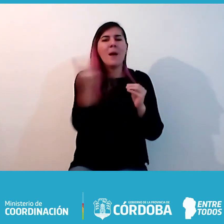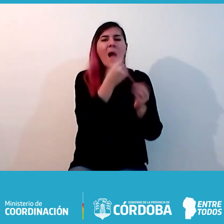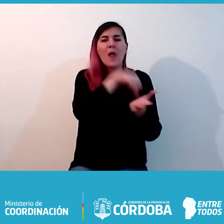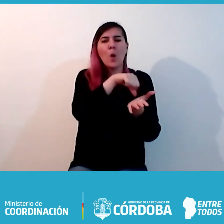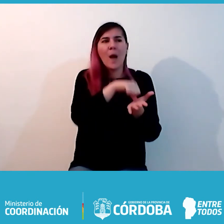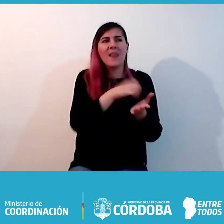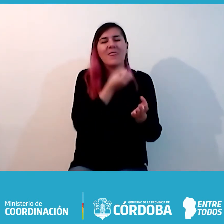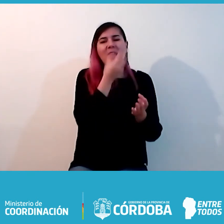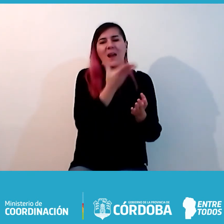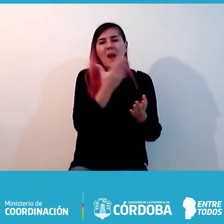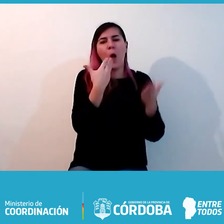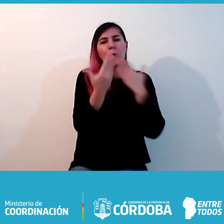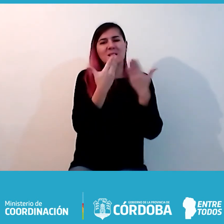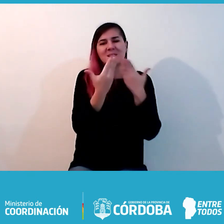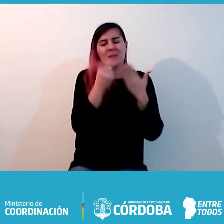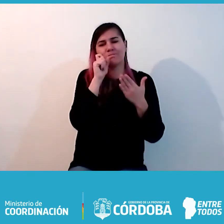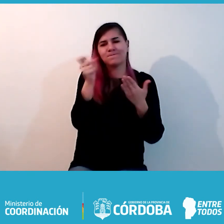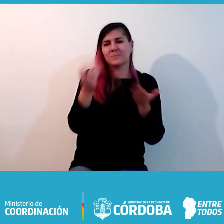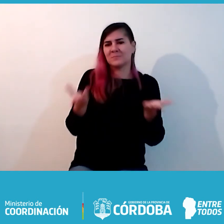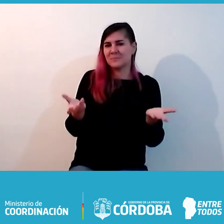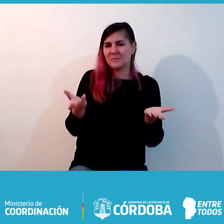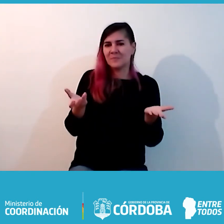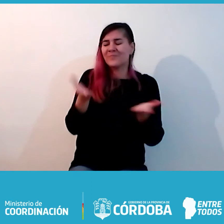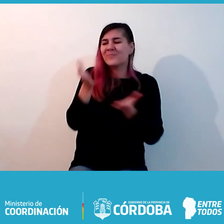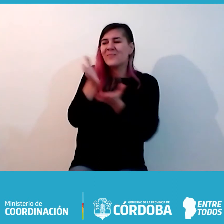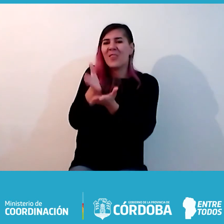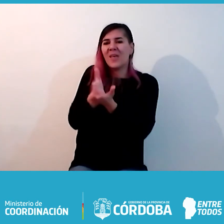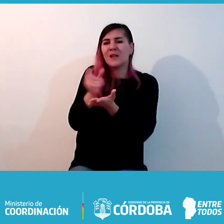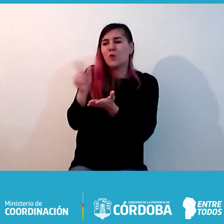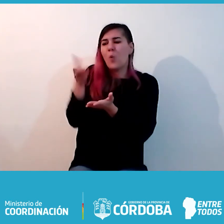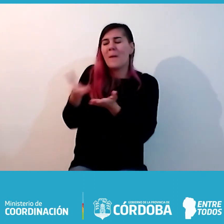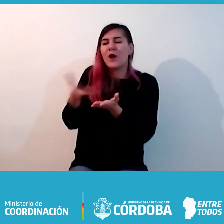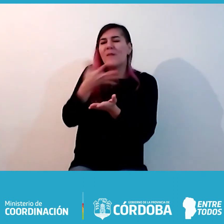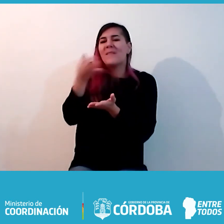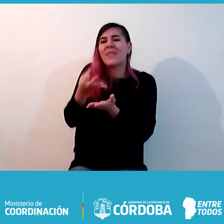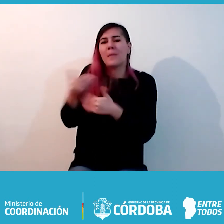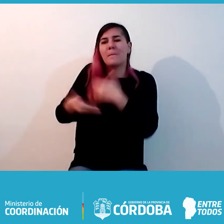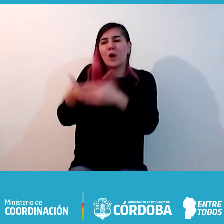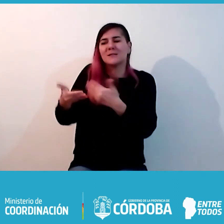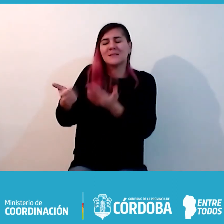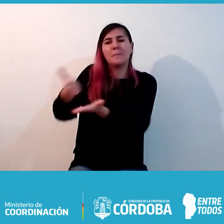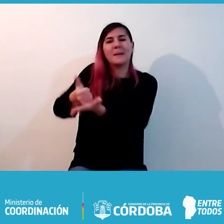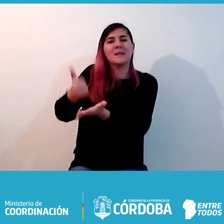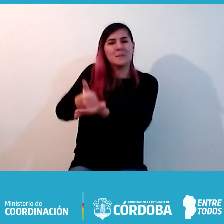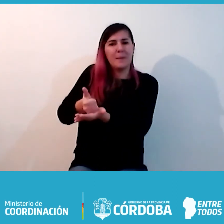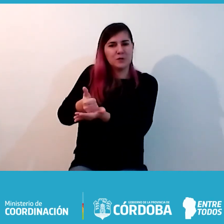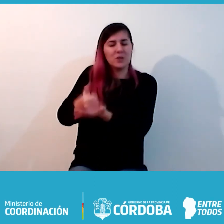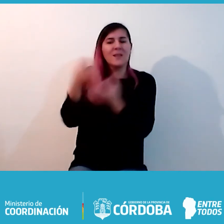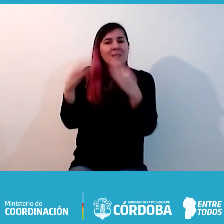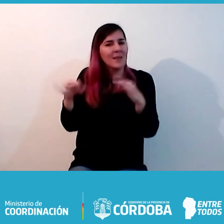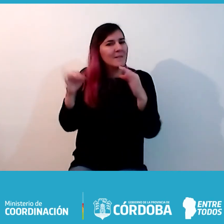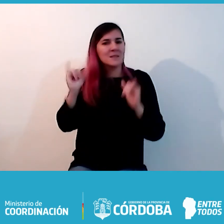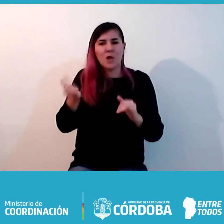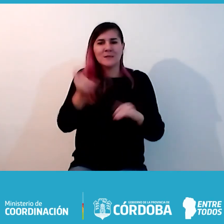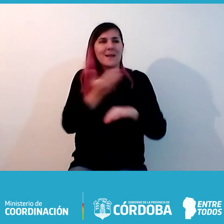la audiencia pública inválida, ya que vulneraron los derechos humanos a la información y al verdadero proceso de participación ciudadana que debe existir